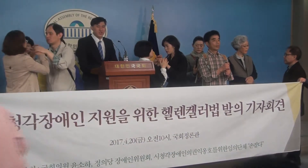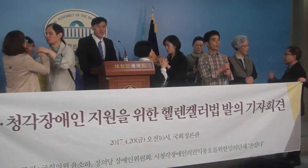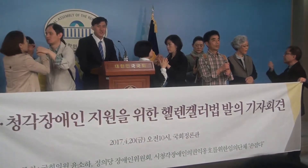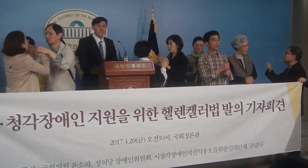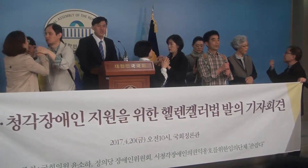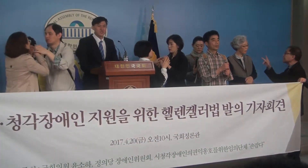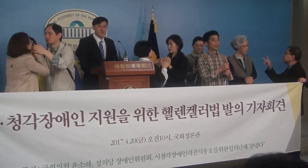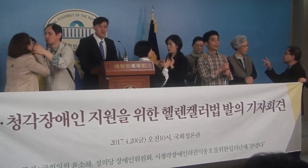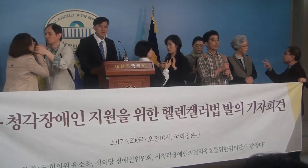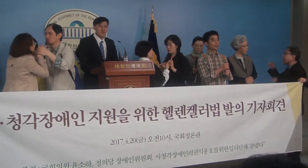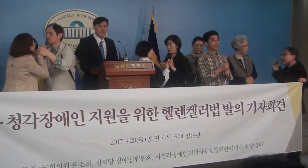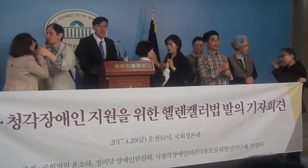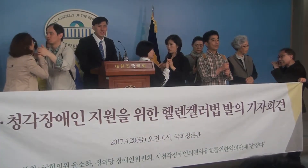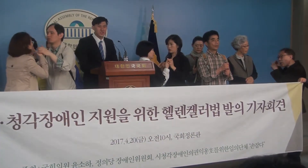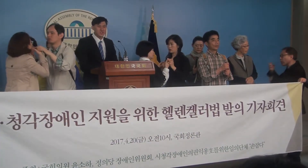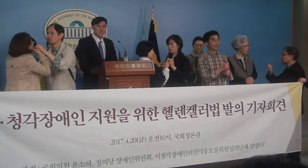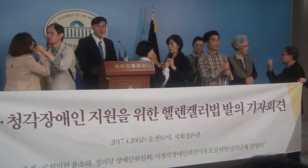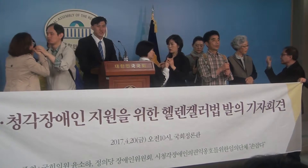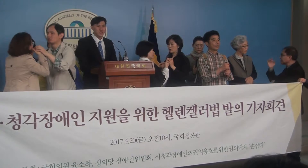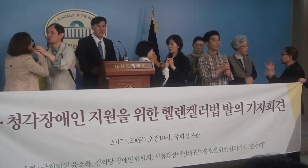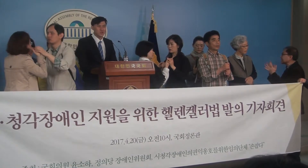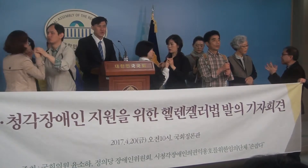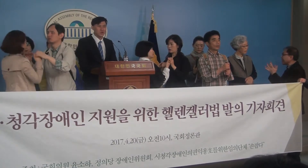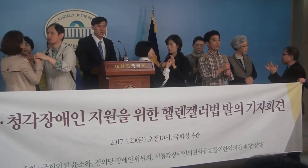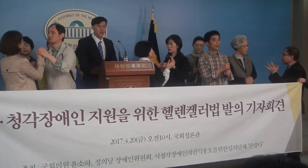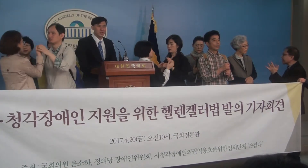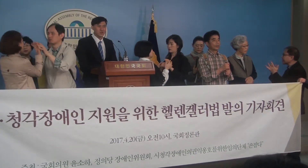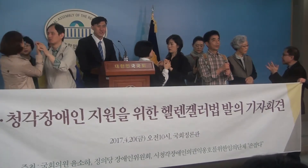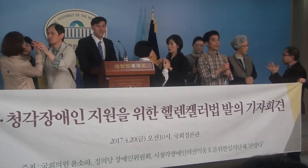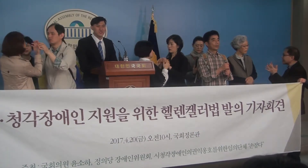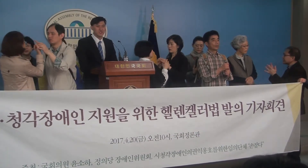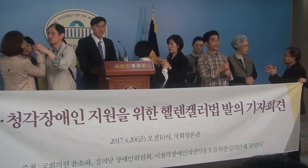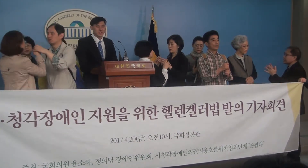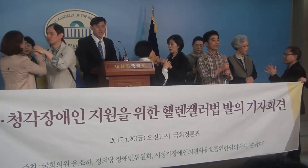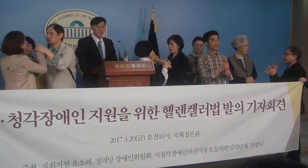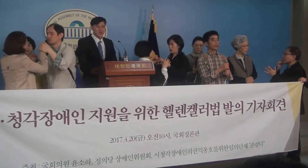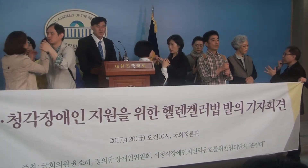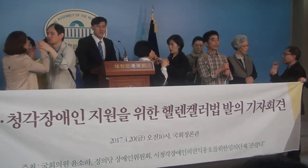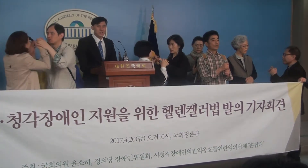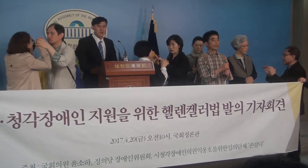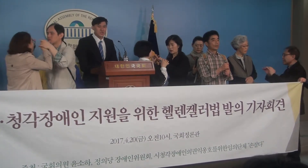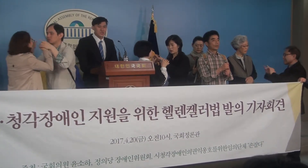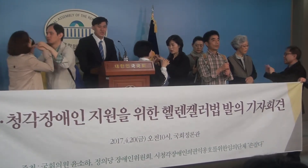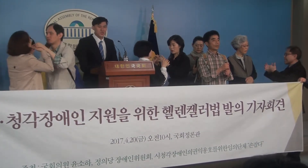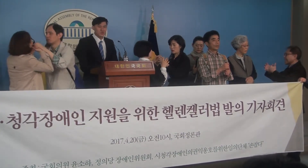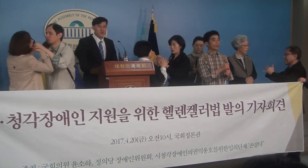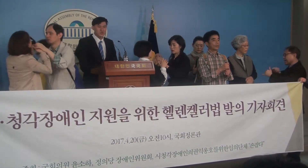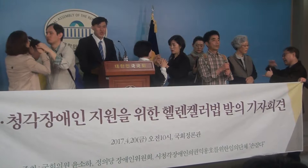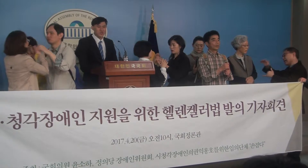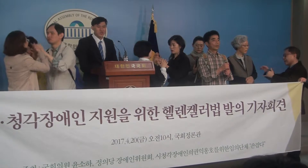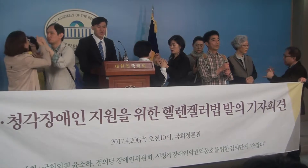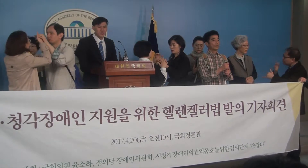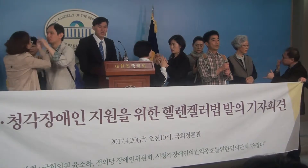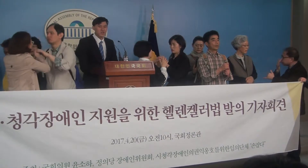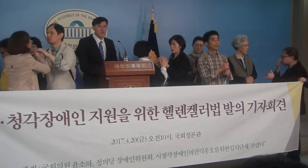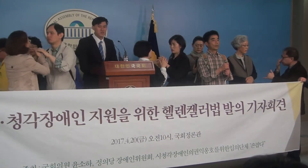TV, 라디오, 신문, 인터넷 등 매체를 이용하기 어려워서 세상 소식을 그저